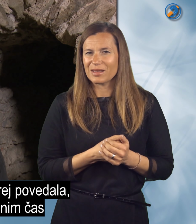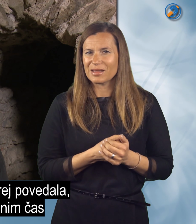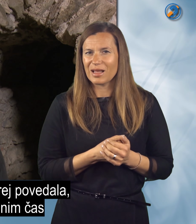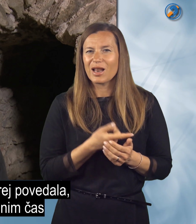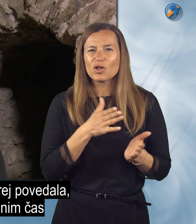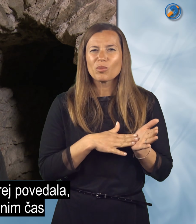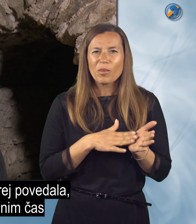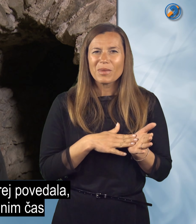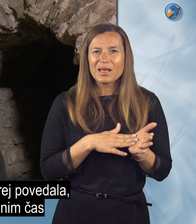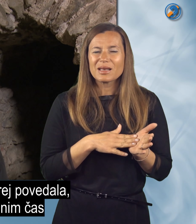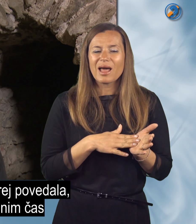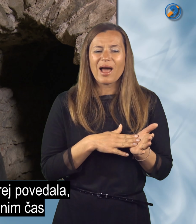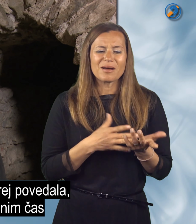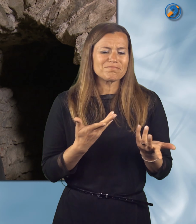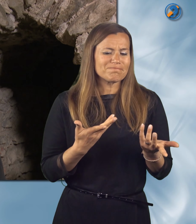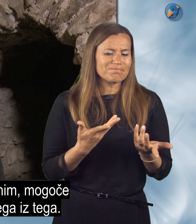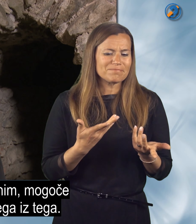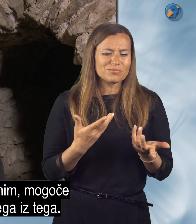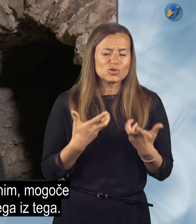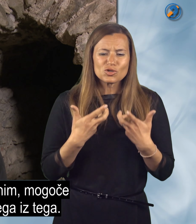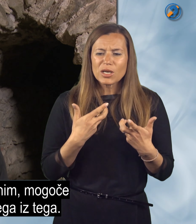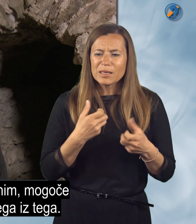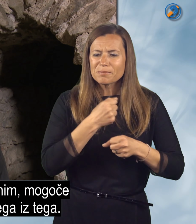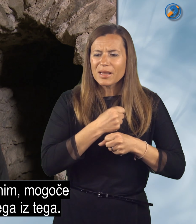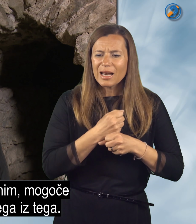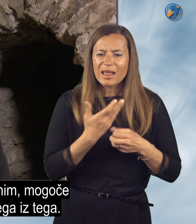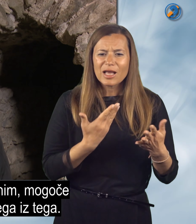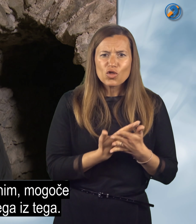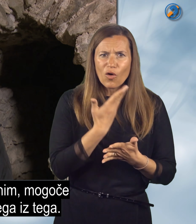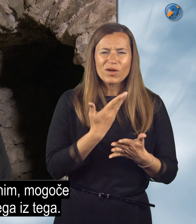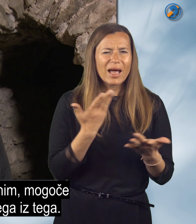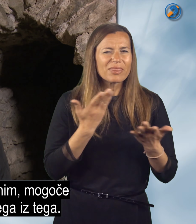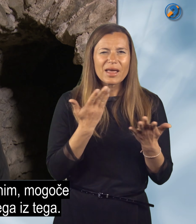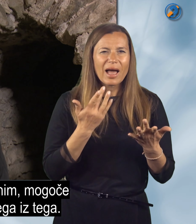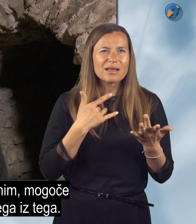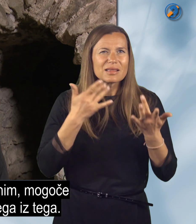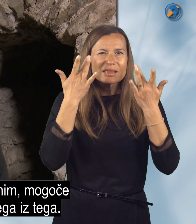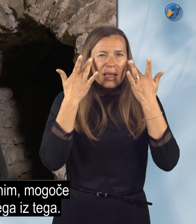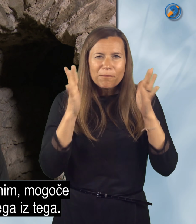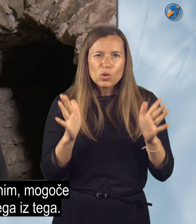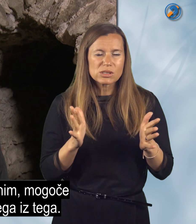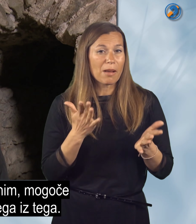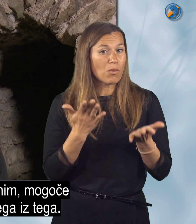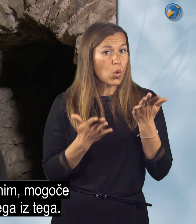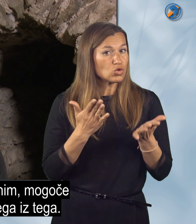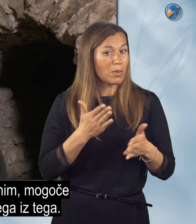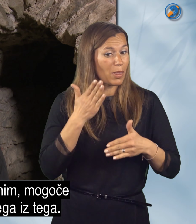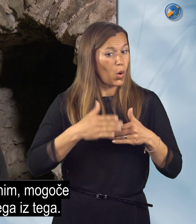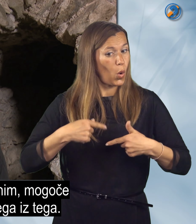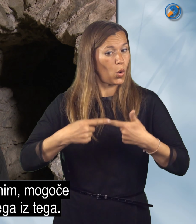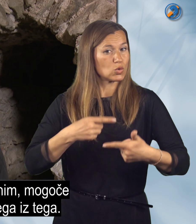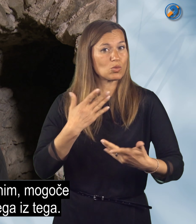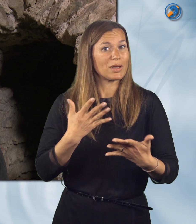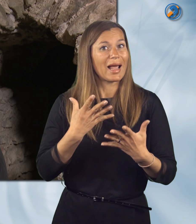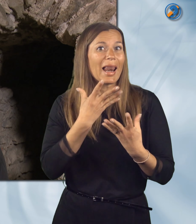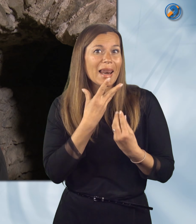si zapolnim čas z nečim neznanim, mogoče pa bo kaj lepega iz tega.